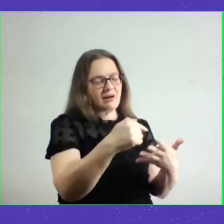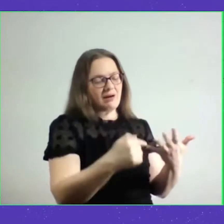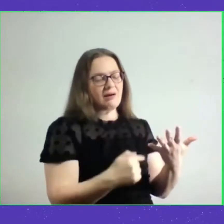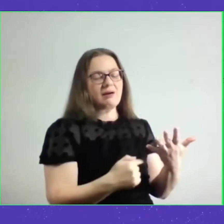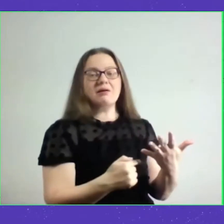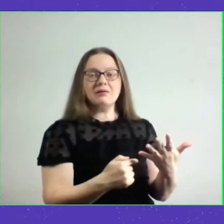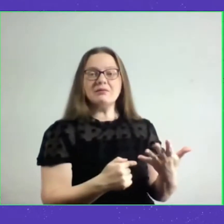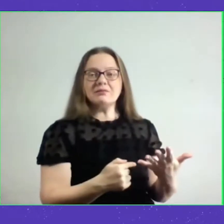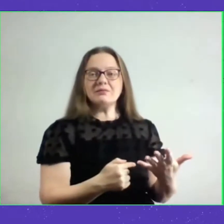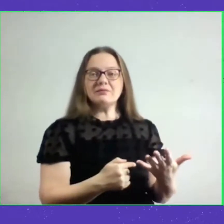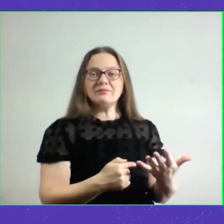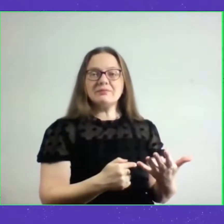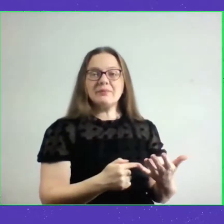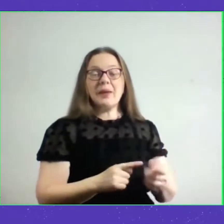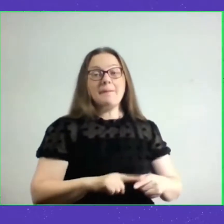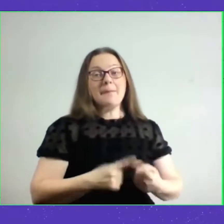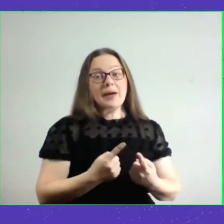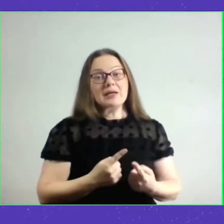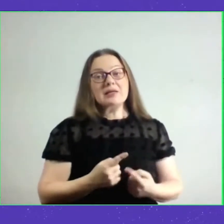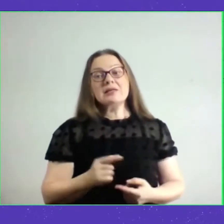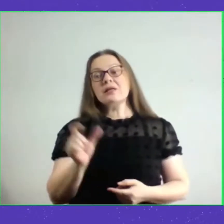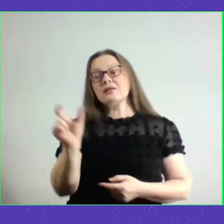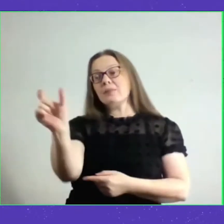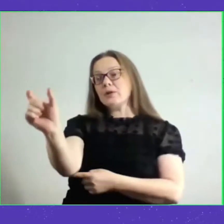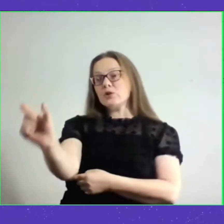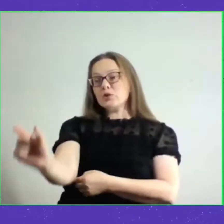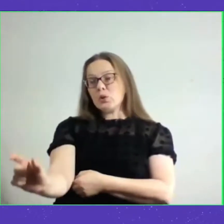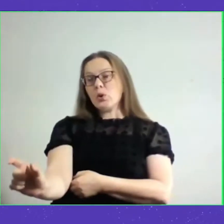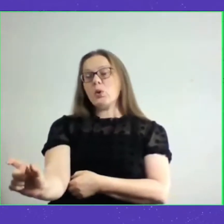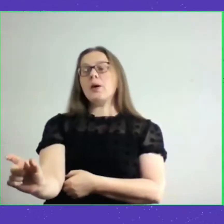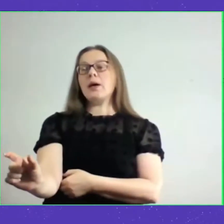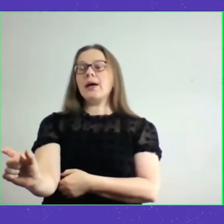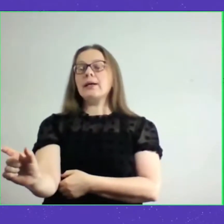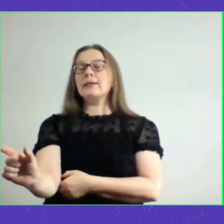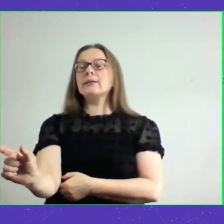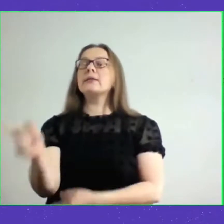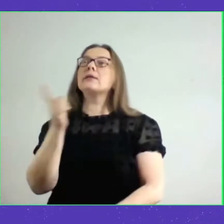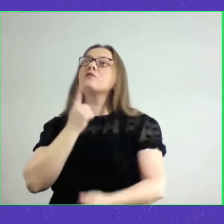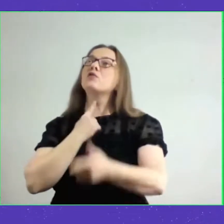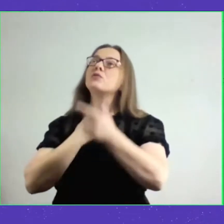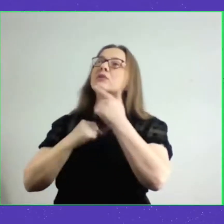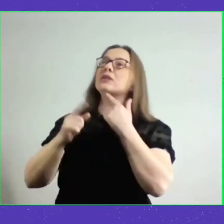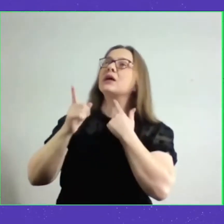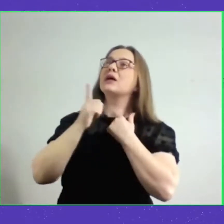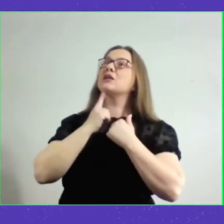Aquele, porém, que faz a vontade de Deus, permanece